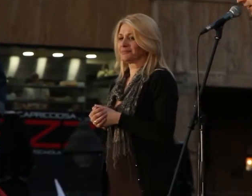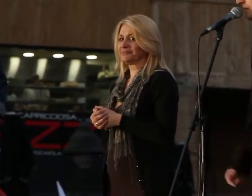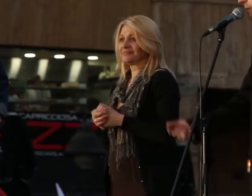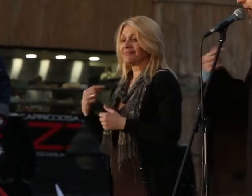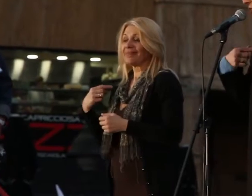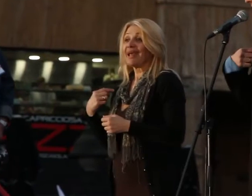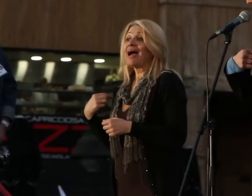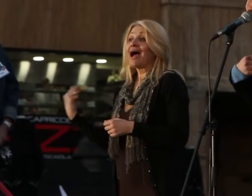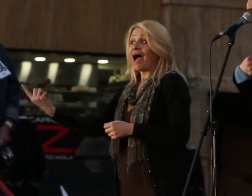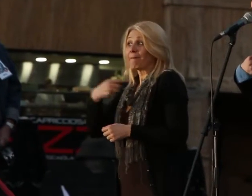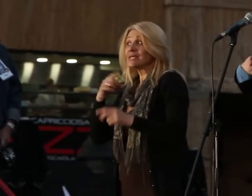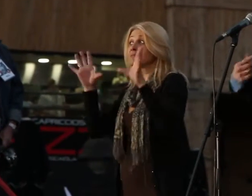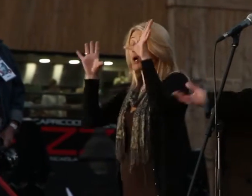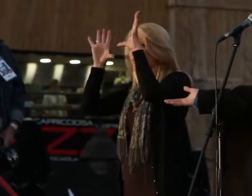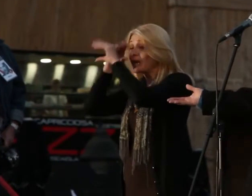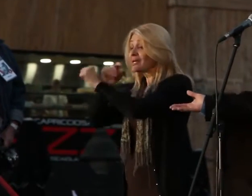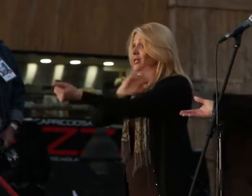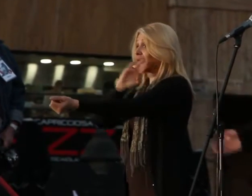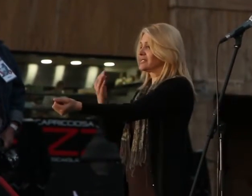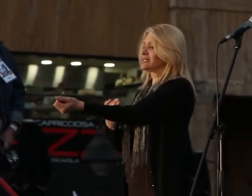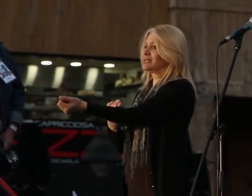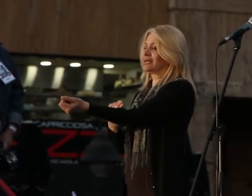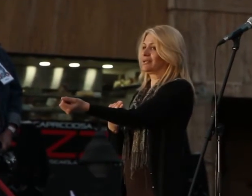A mi smo mračne sile.